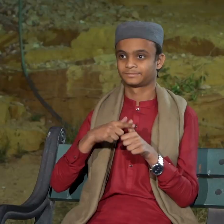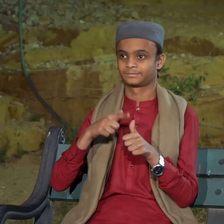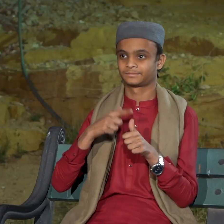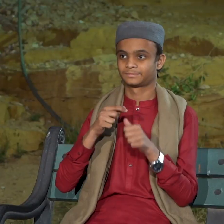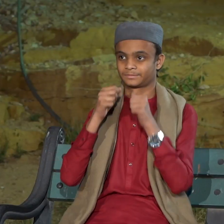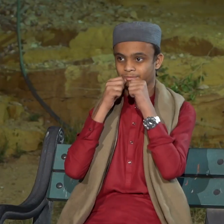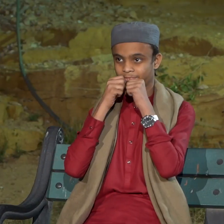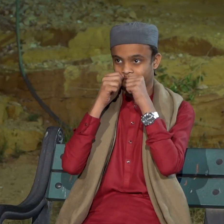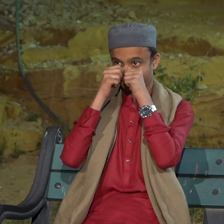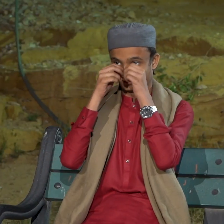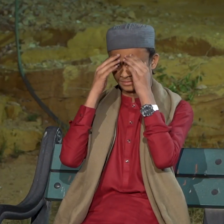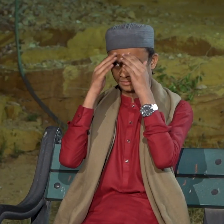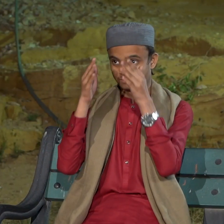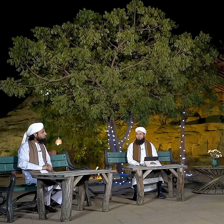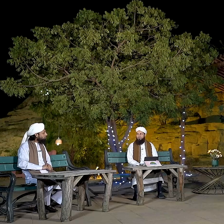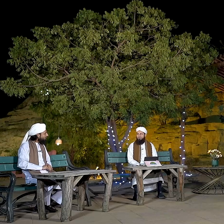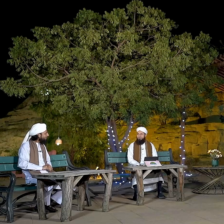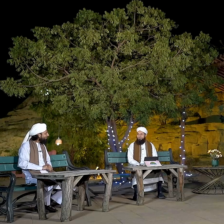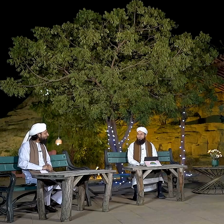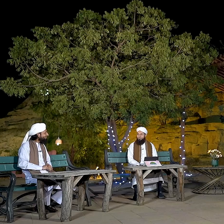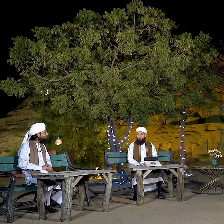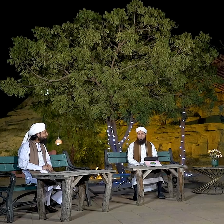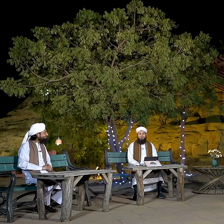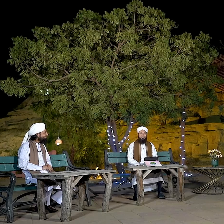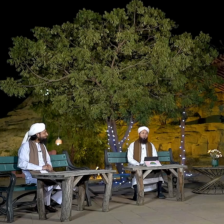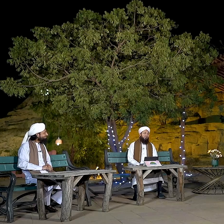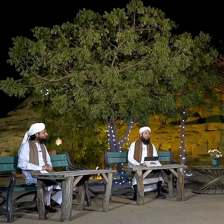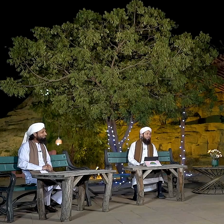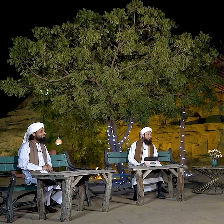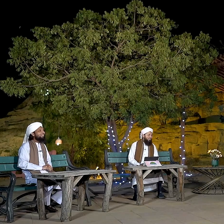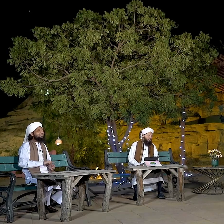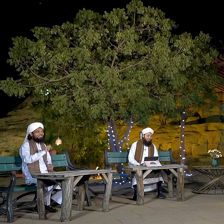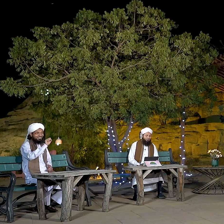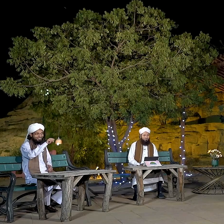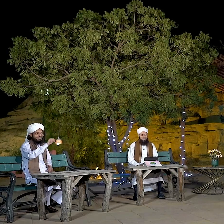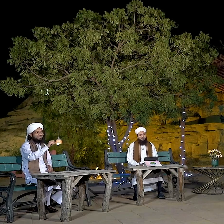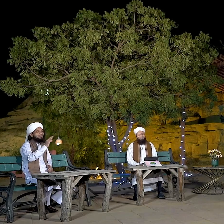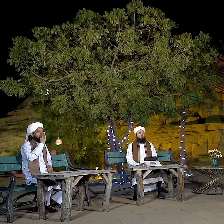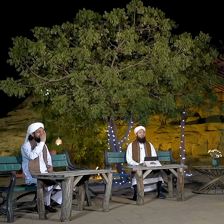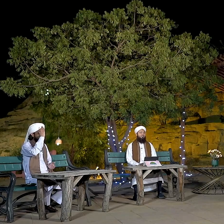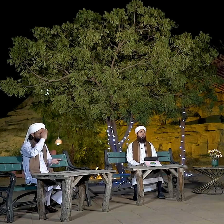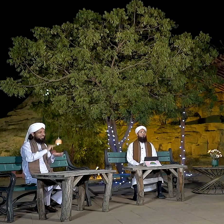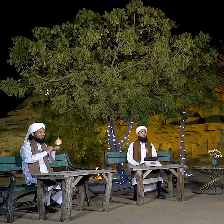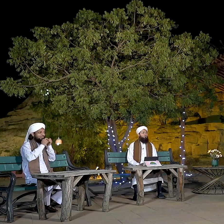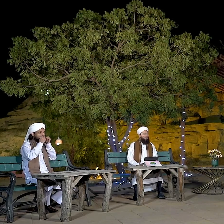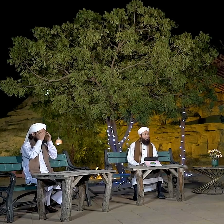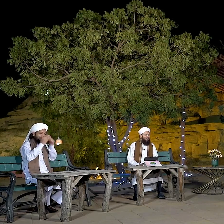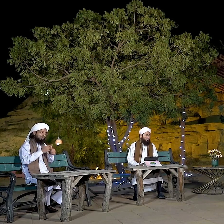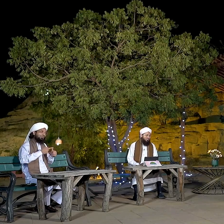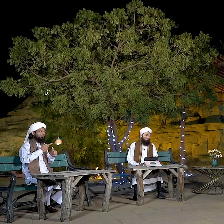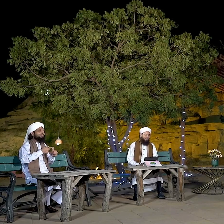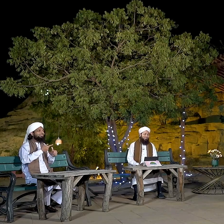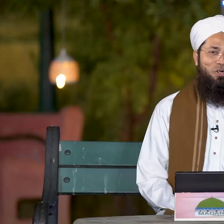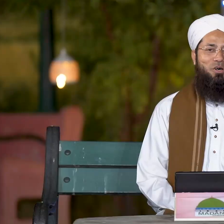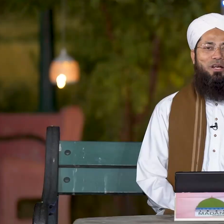کہ پیارے آقا علیہ الصلوۃ والسلام اپنے کام خود کر لیا کرتے تھے؟ جی، پیارے آقا صلی اللہ علیہ وسلم اپنے کام خود بھی کر